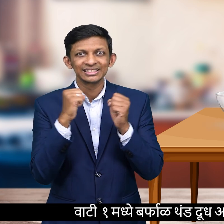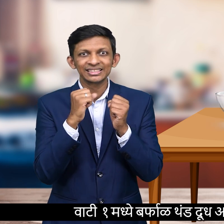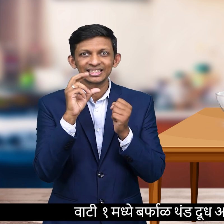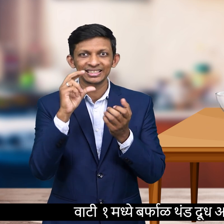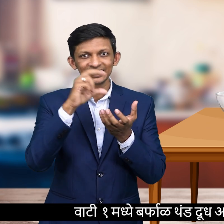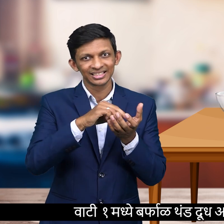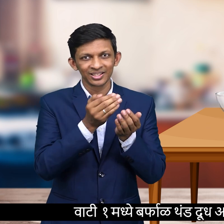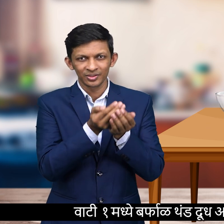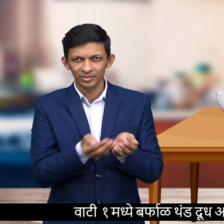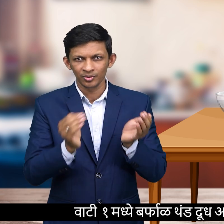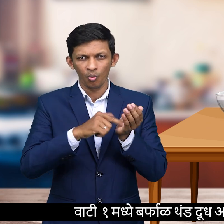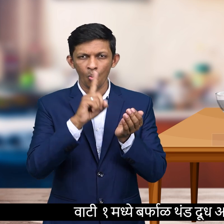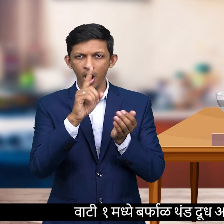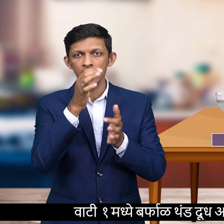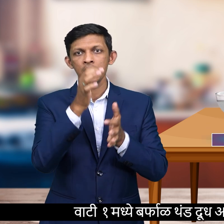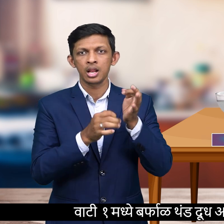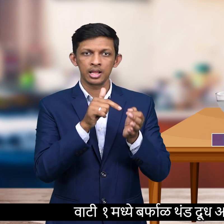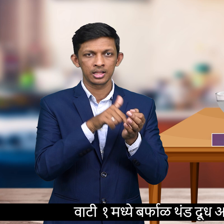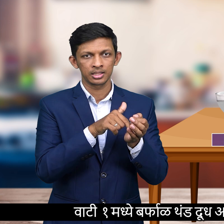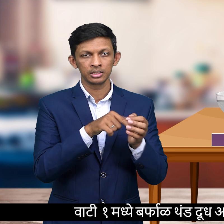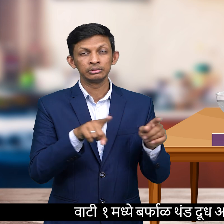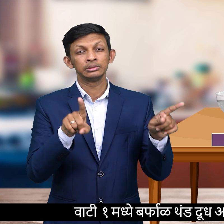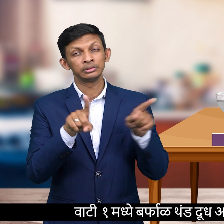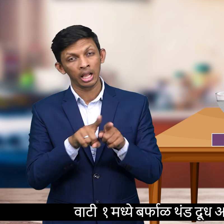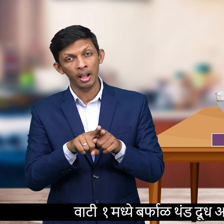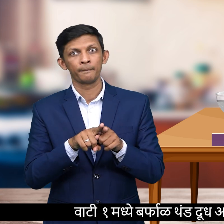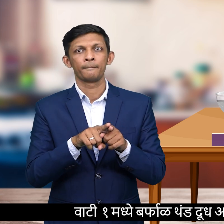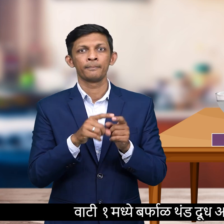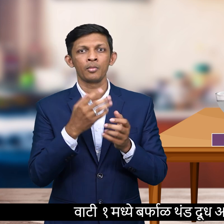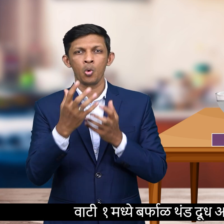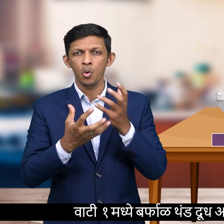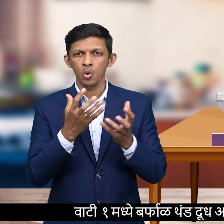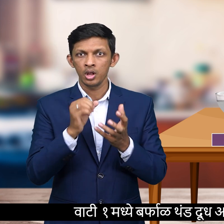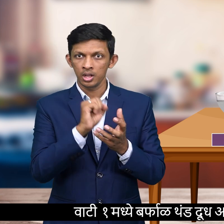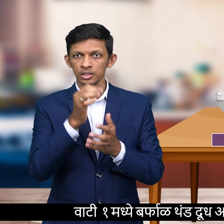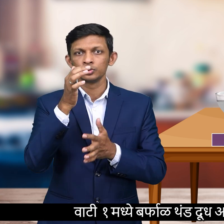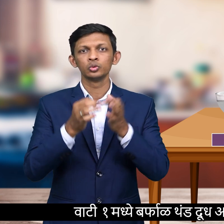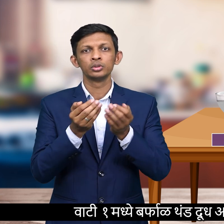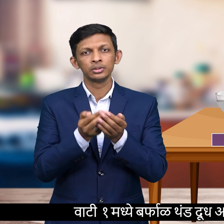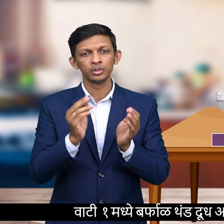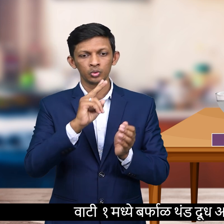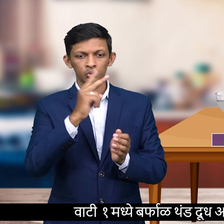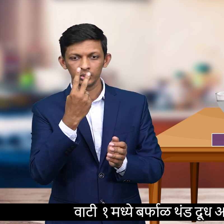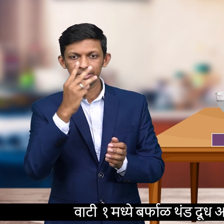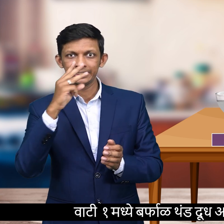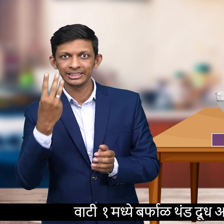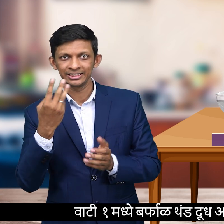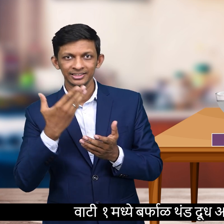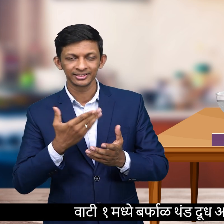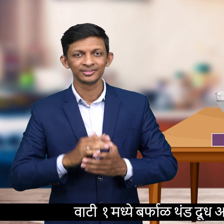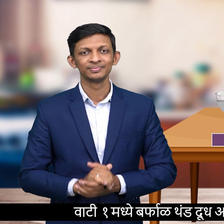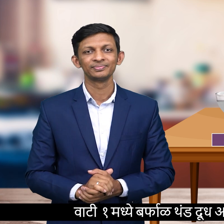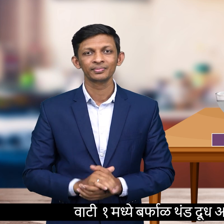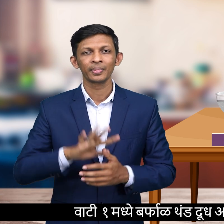वाटी 1 मध्ये बर्फाळ थंड दूध आणि वाटी 2 आणि 3 मध्ये तेवढेच कोमट दूध घाला.